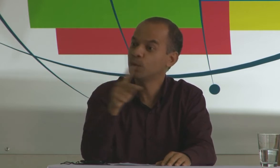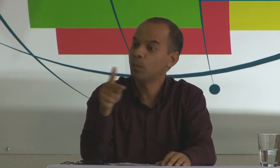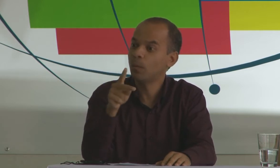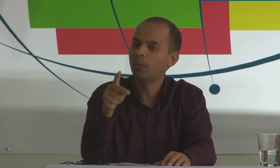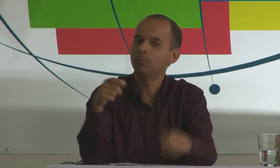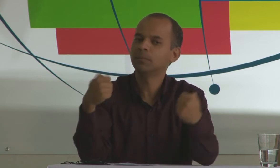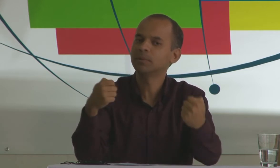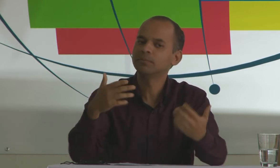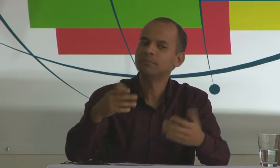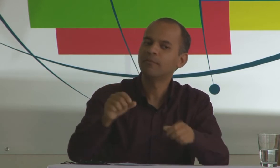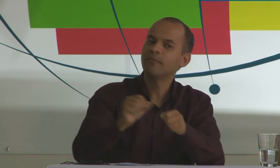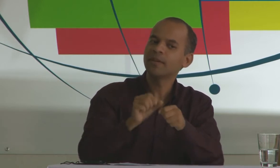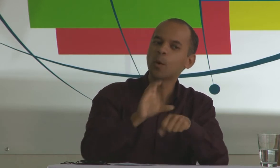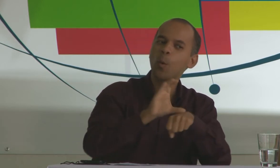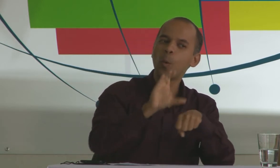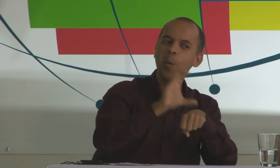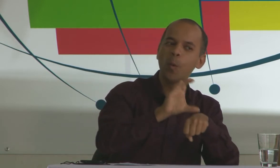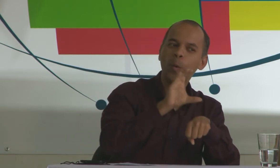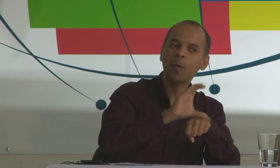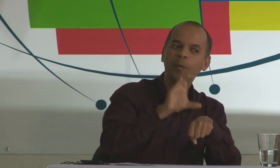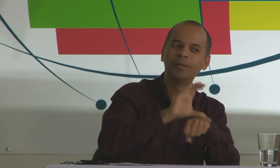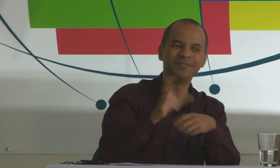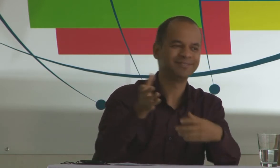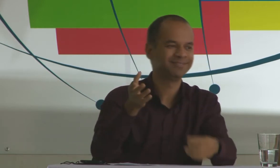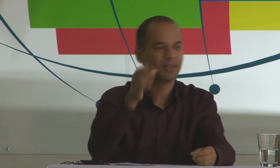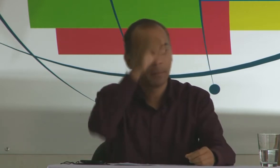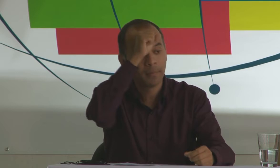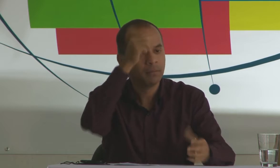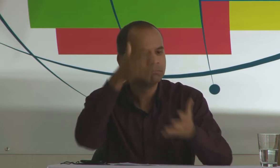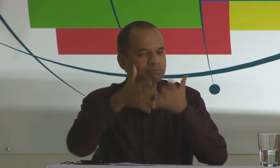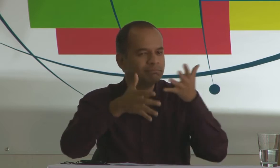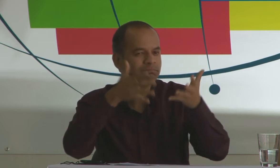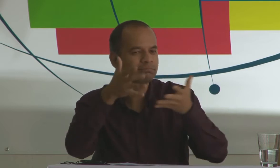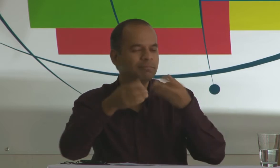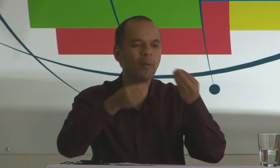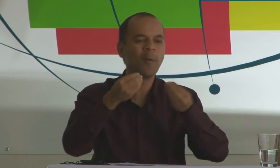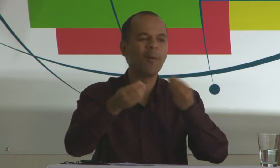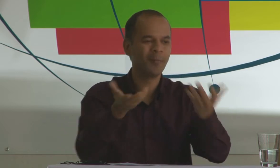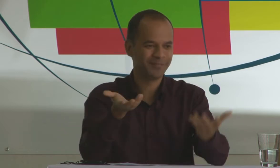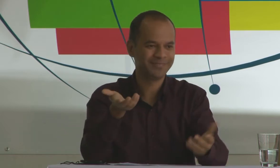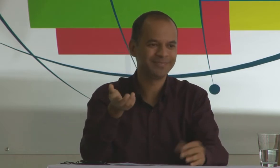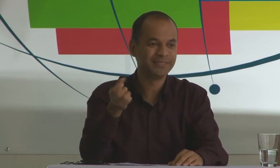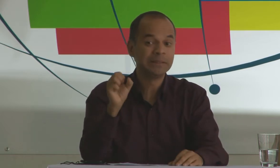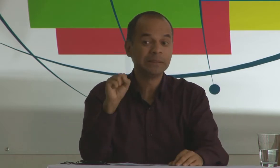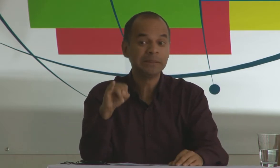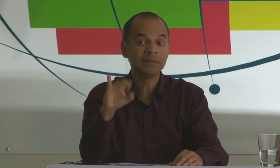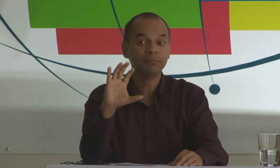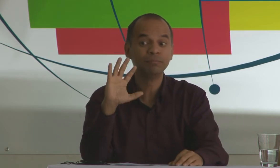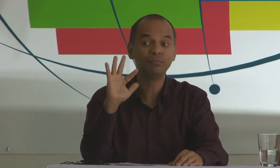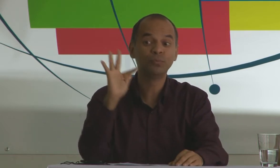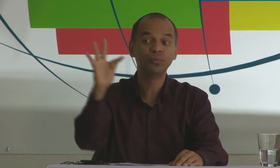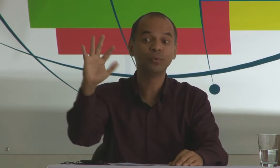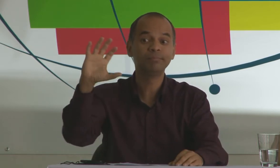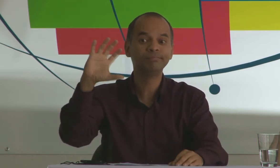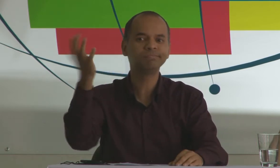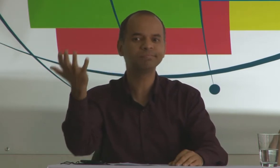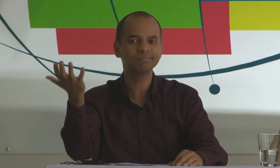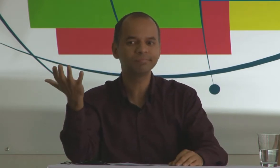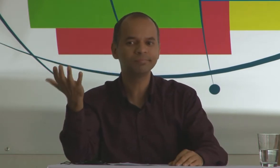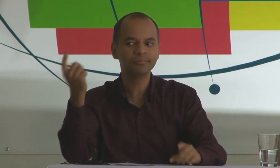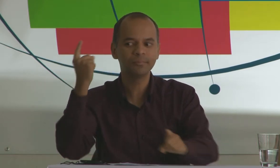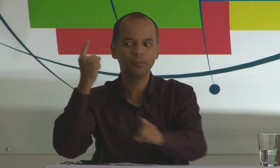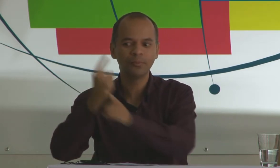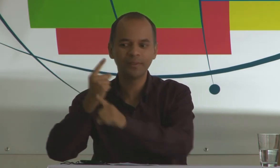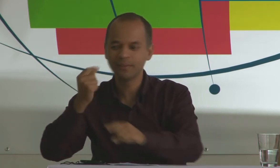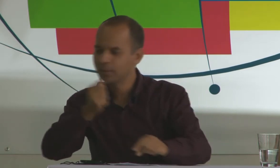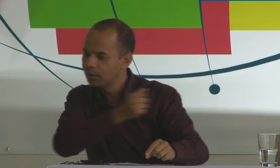Isso é muito importante saber disso, porque a presença dos professores que sinalizam em cursos, ensinam isso para os surdos aqui no Espírito Santo, é um fator